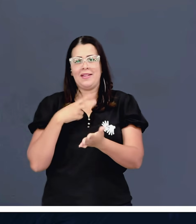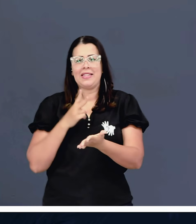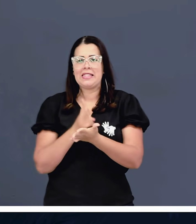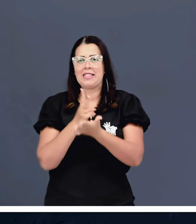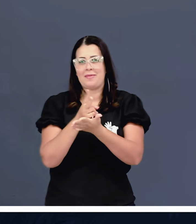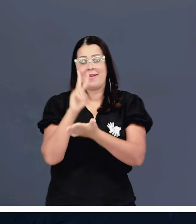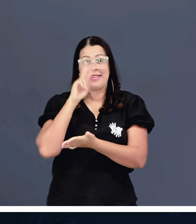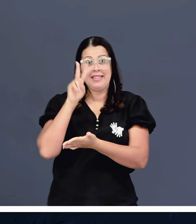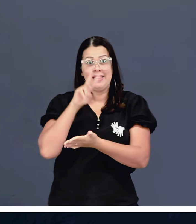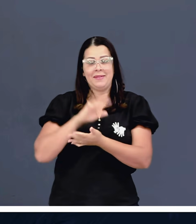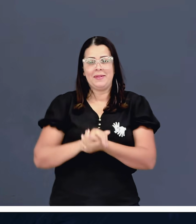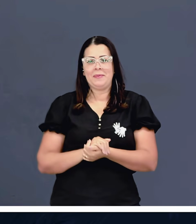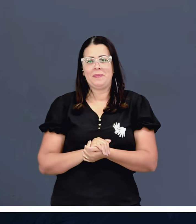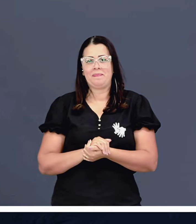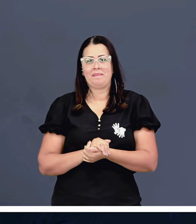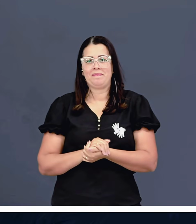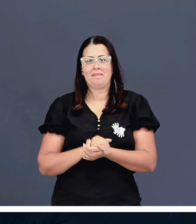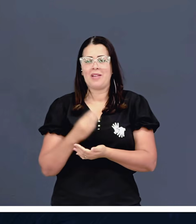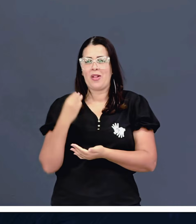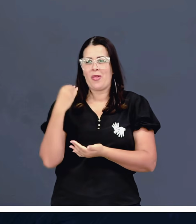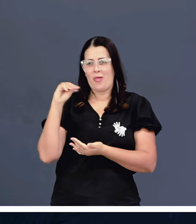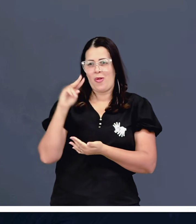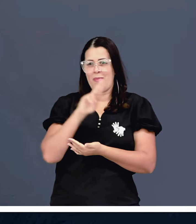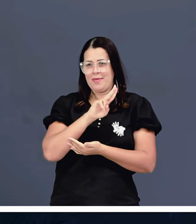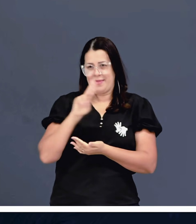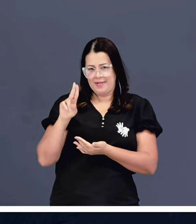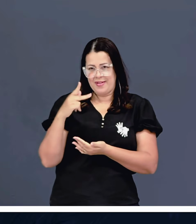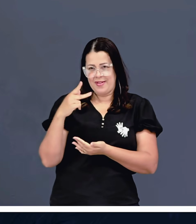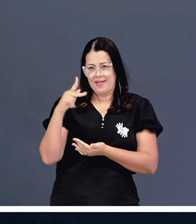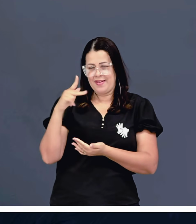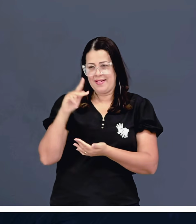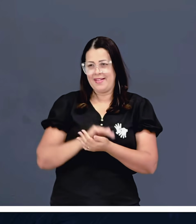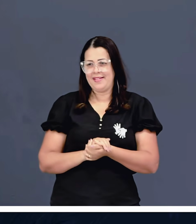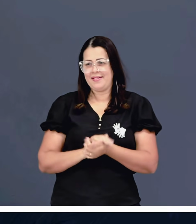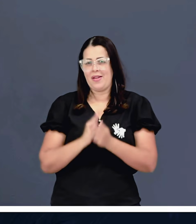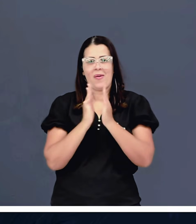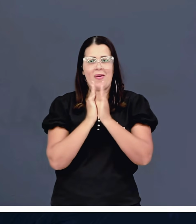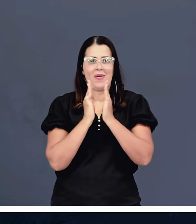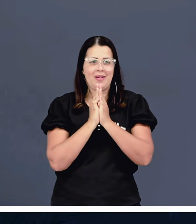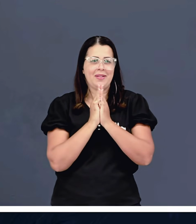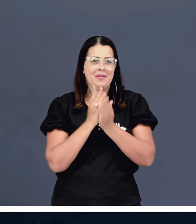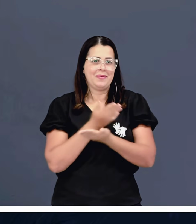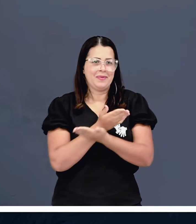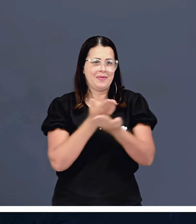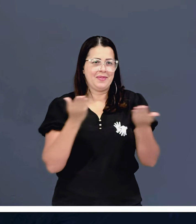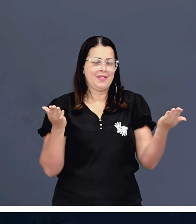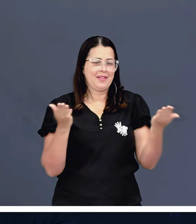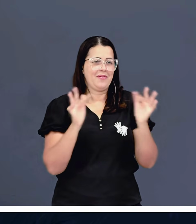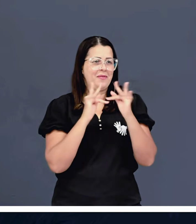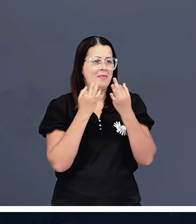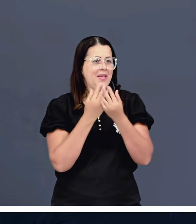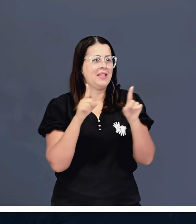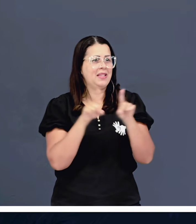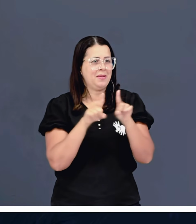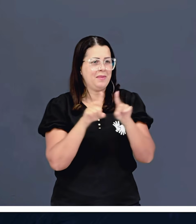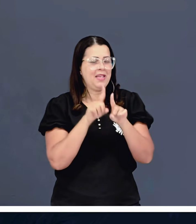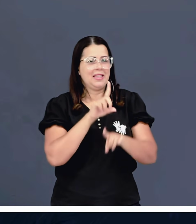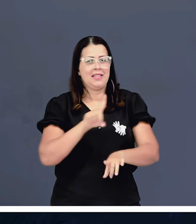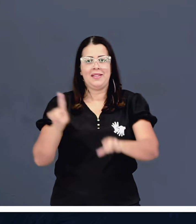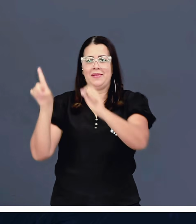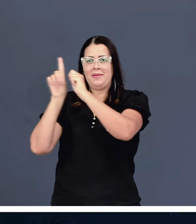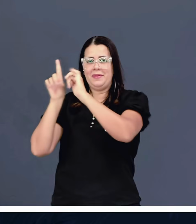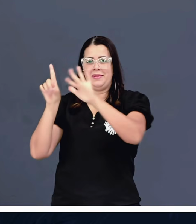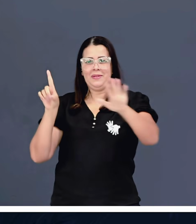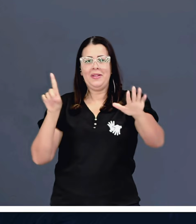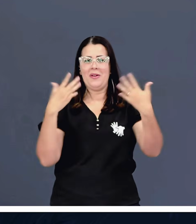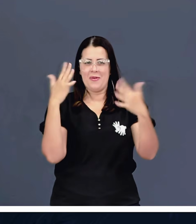gente se lembra de colocar o seu nome ali e está orando por você e pela sua família. Que Deus te abençoe.